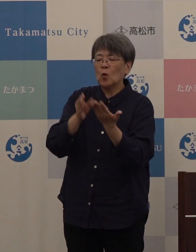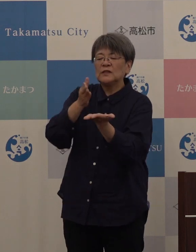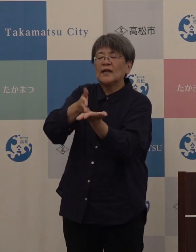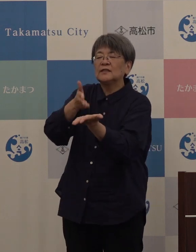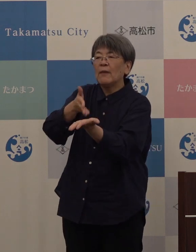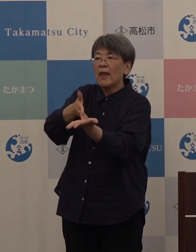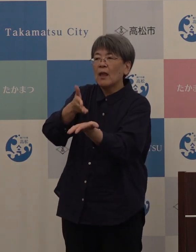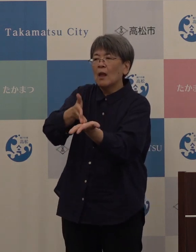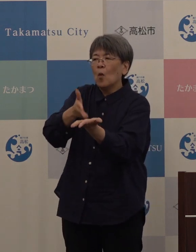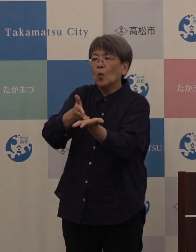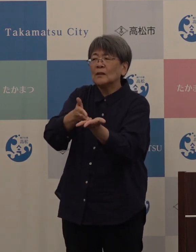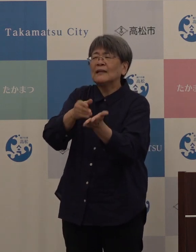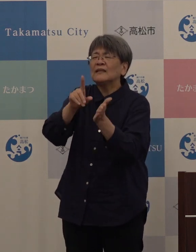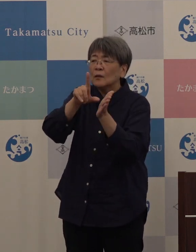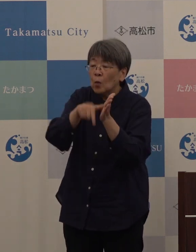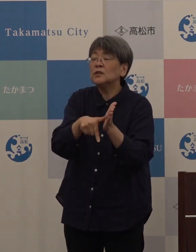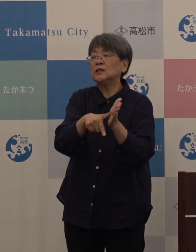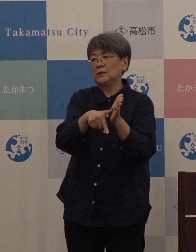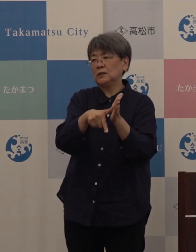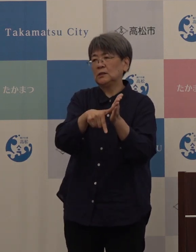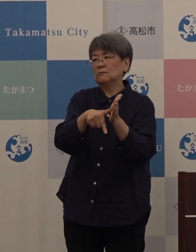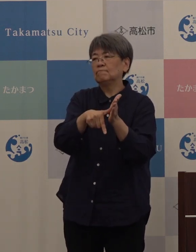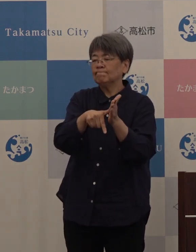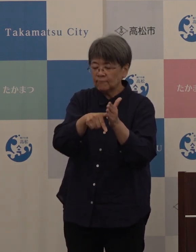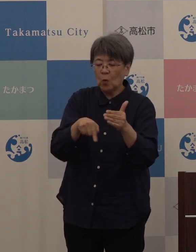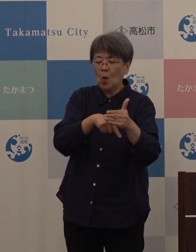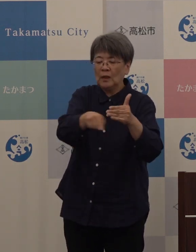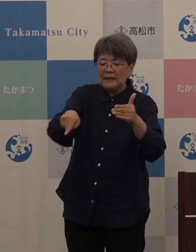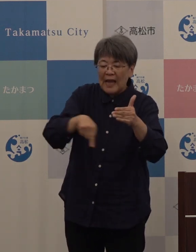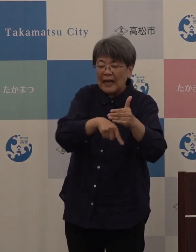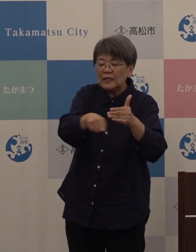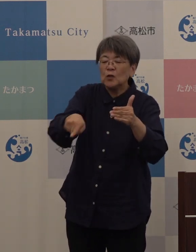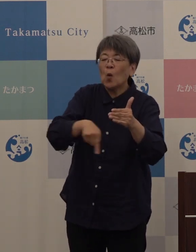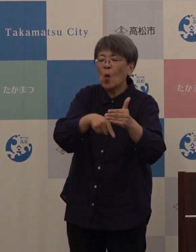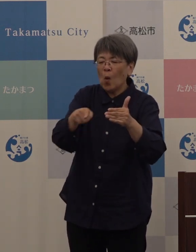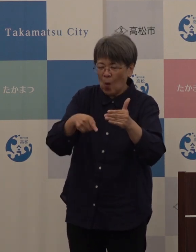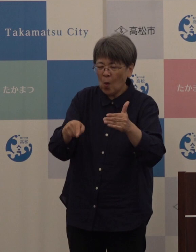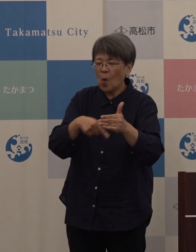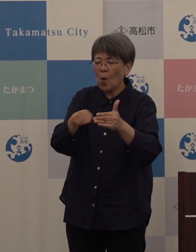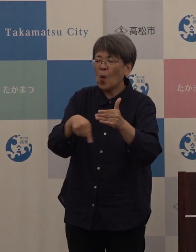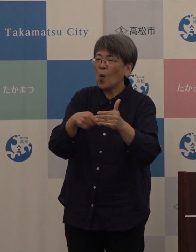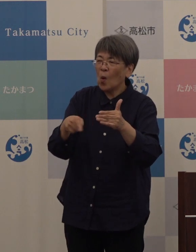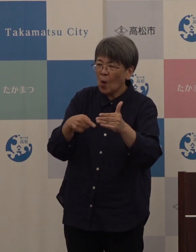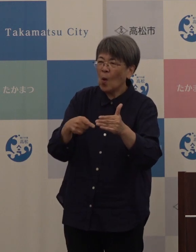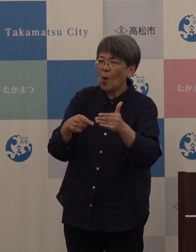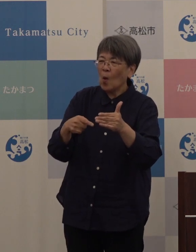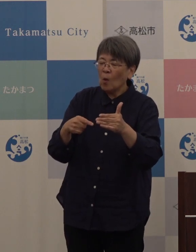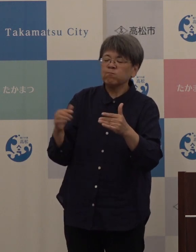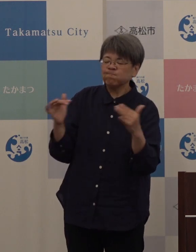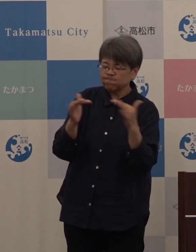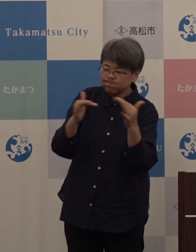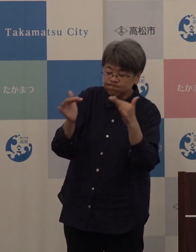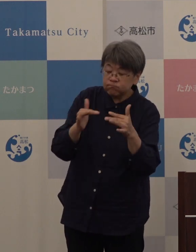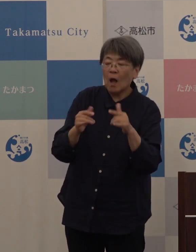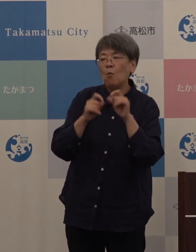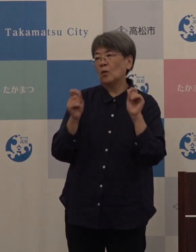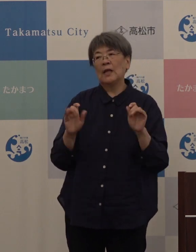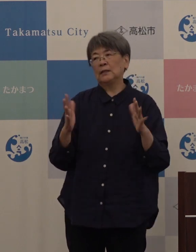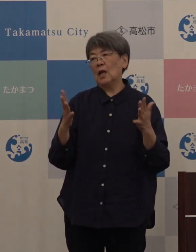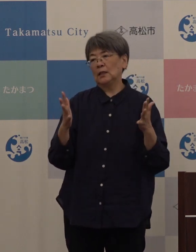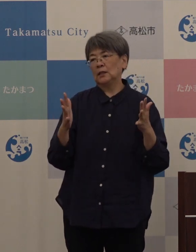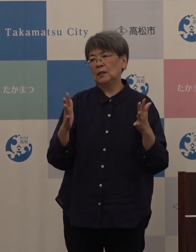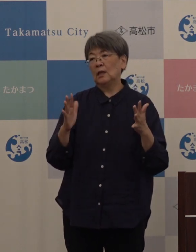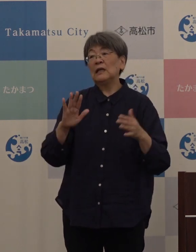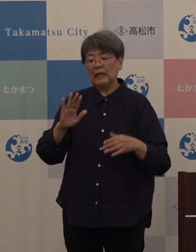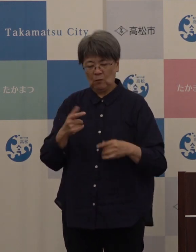ということでございますけれども、その内容についていろいろ町長派と議論をされるというのは全然問題ないと思っておりますけれども、まあ、